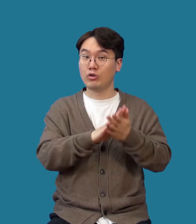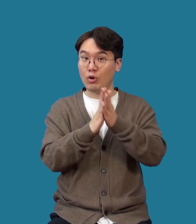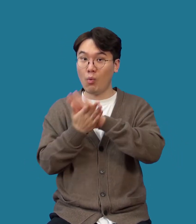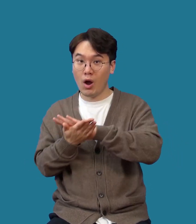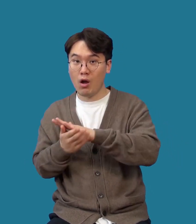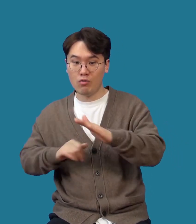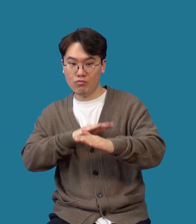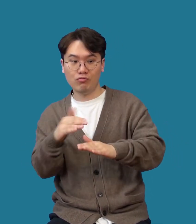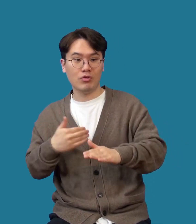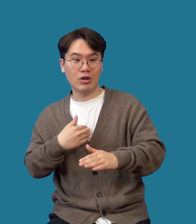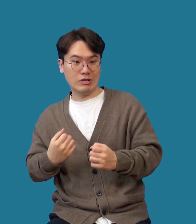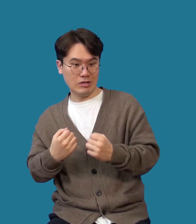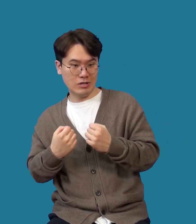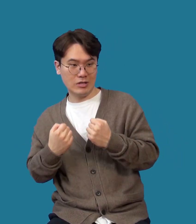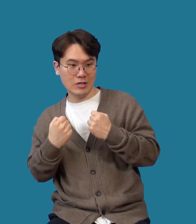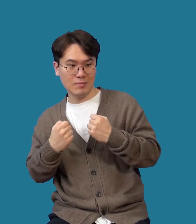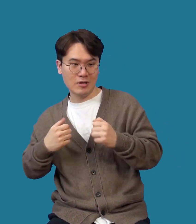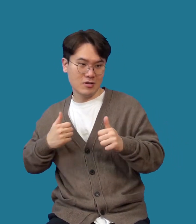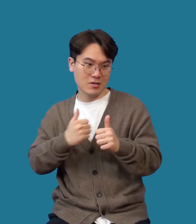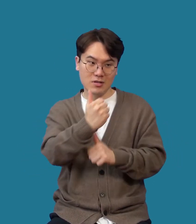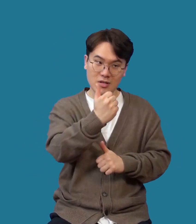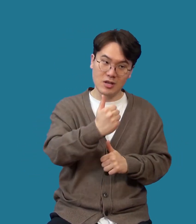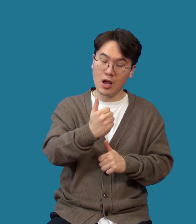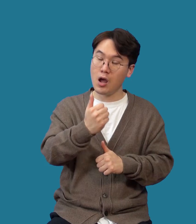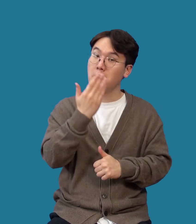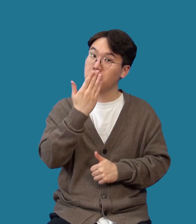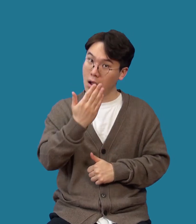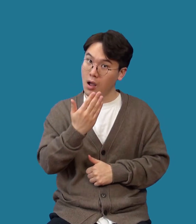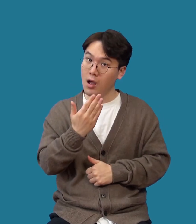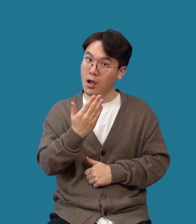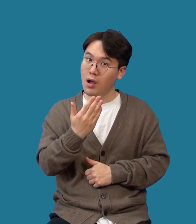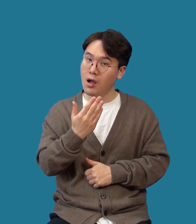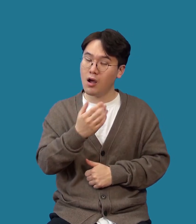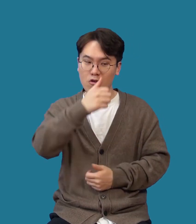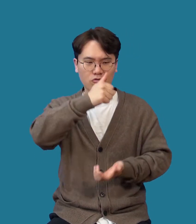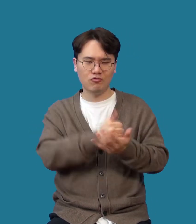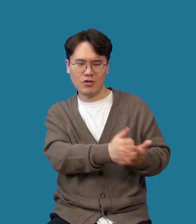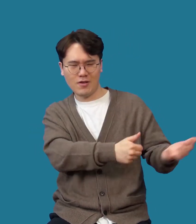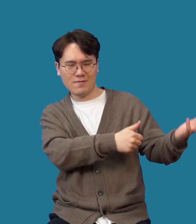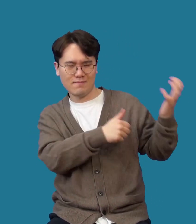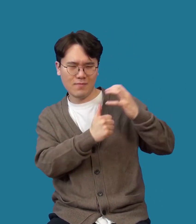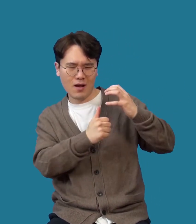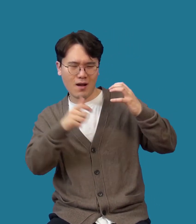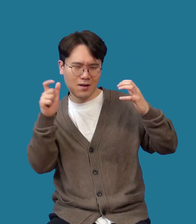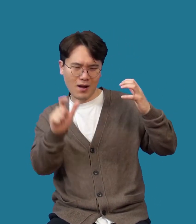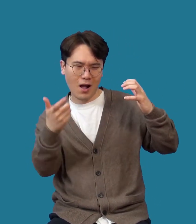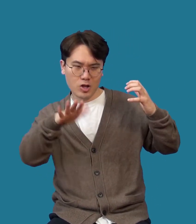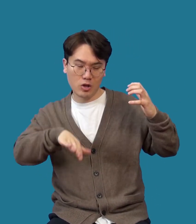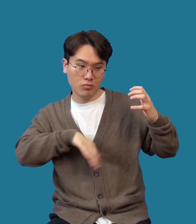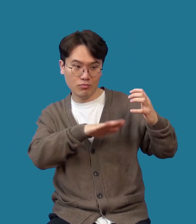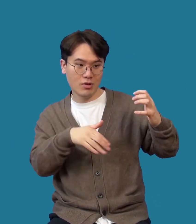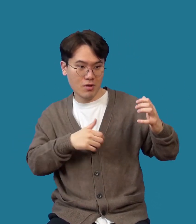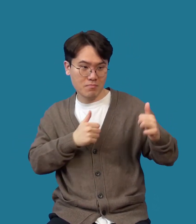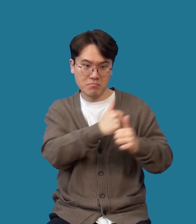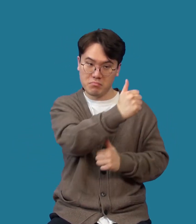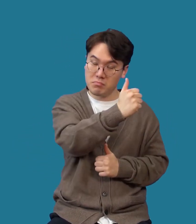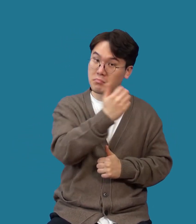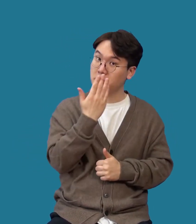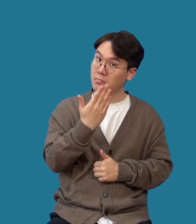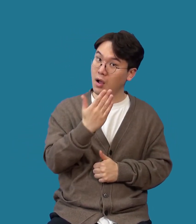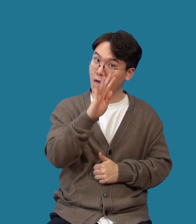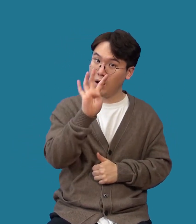있습니까? 죄의 강압과 지배가 그렇게 강력한데 우리가 그걸 이길 수 있는 가능성이 있을까요?